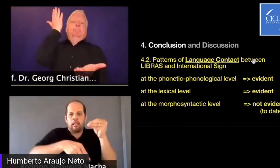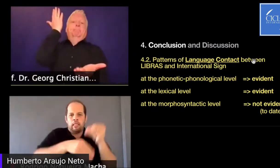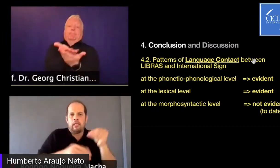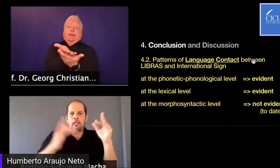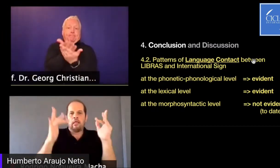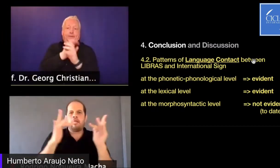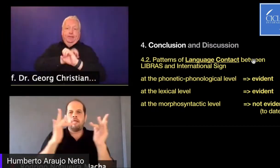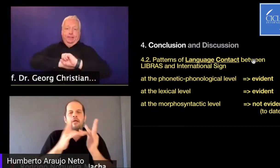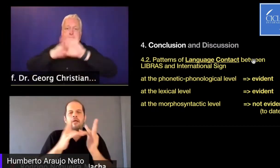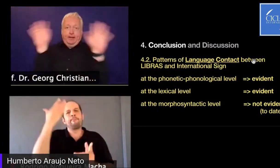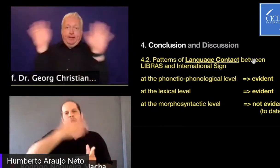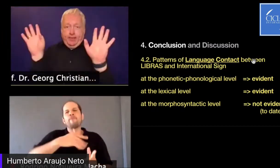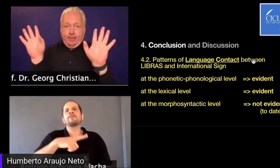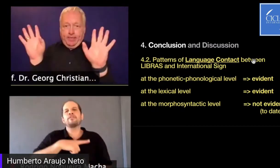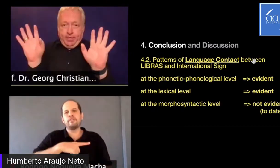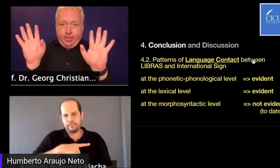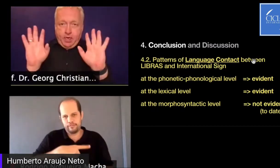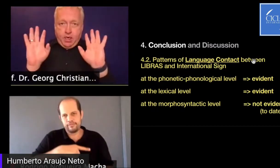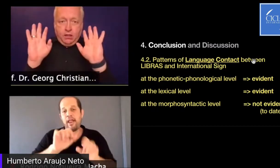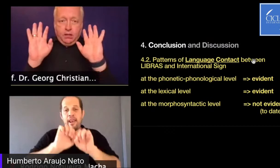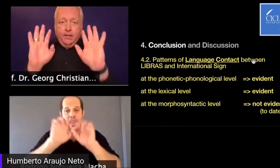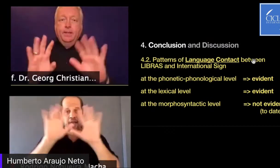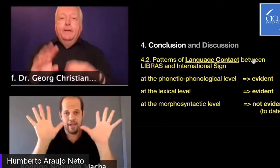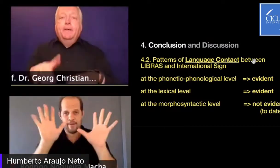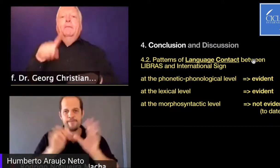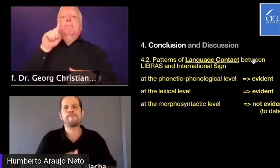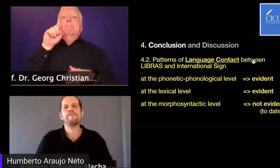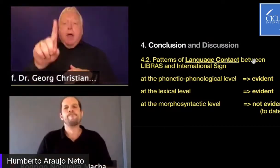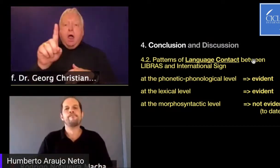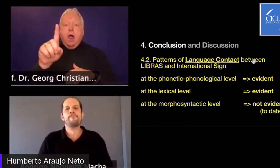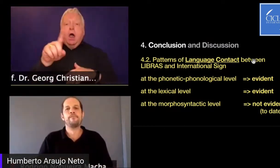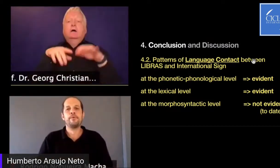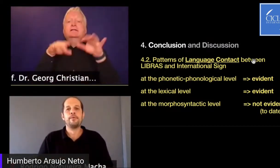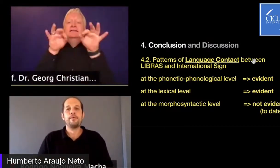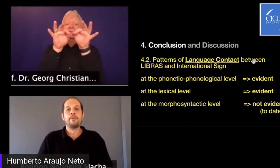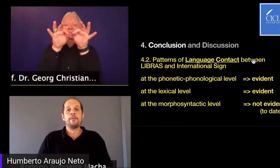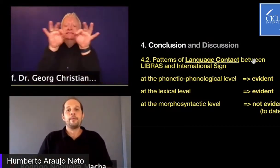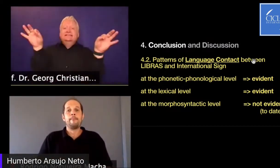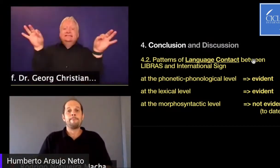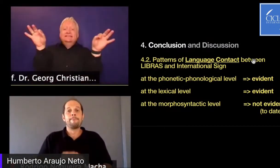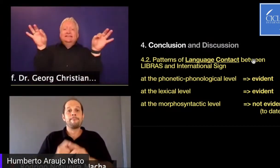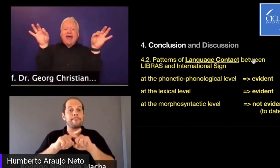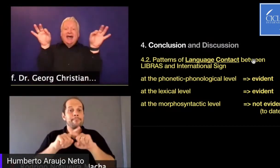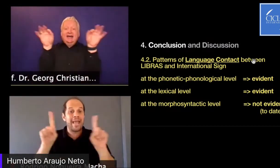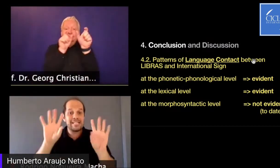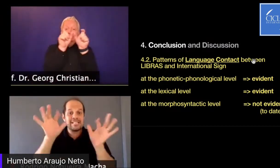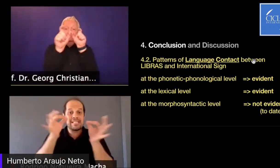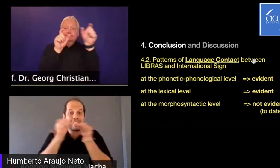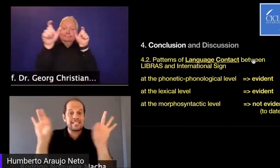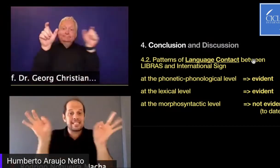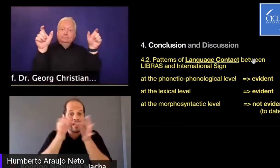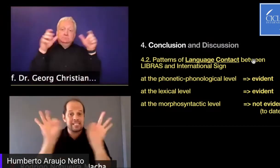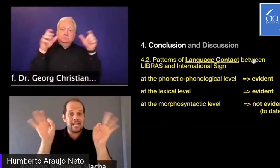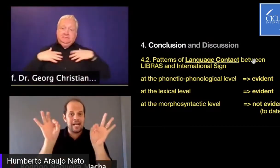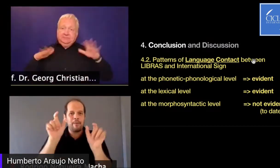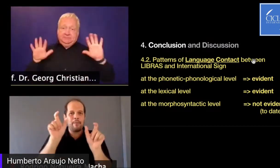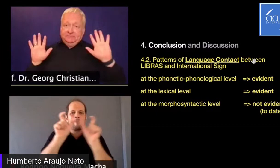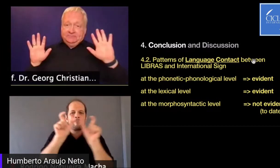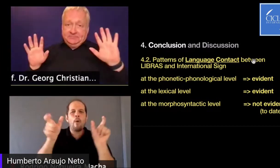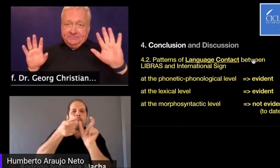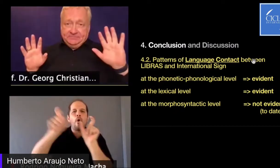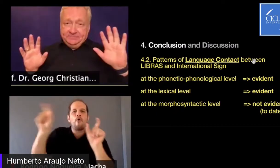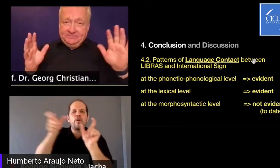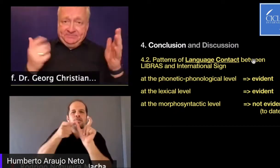A gente observava alguns complementos, mas a autonomia ficou garantida, preservada. No